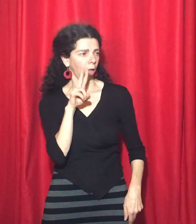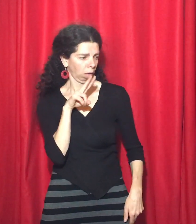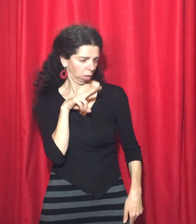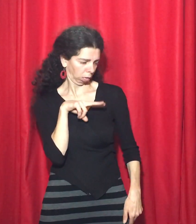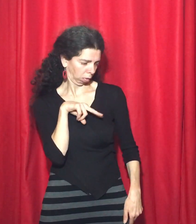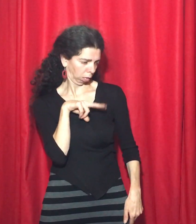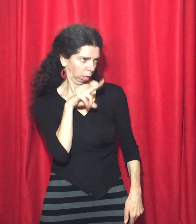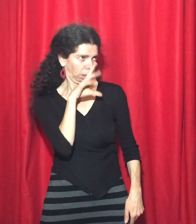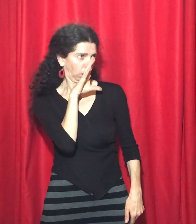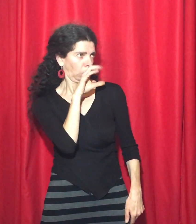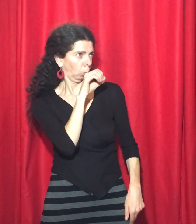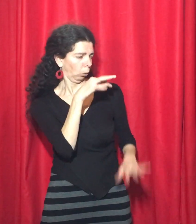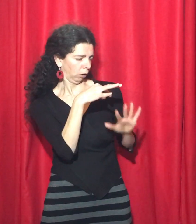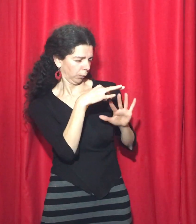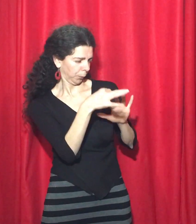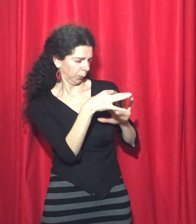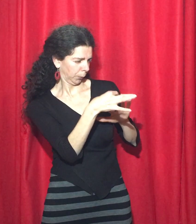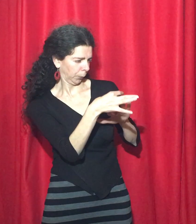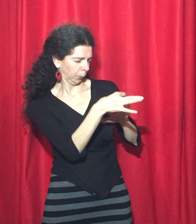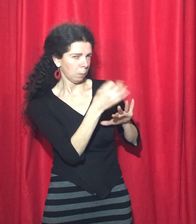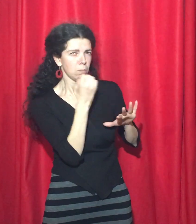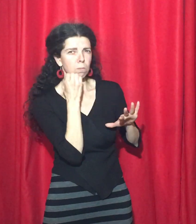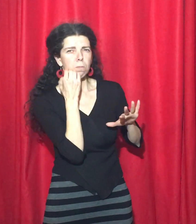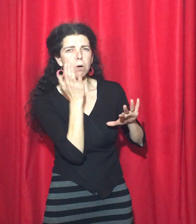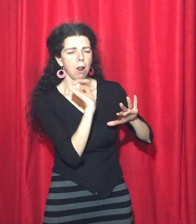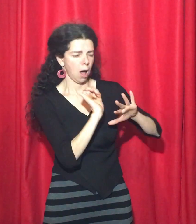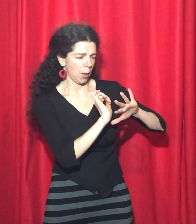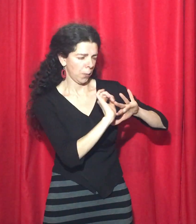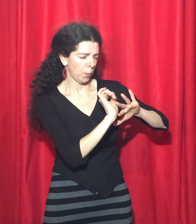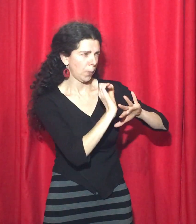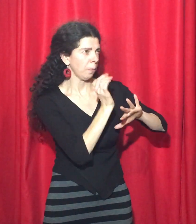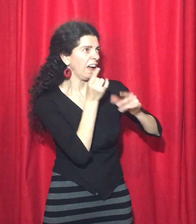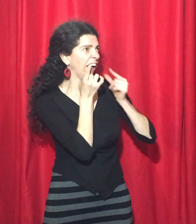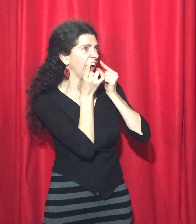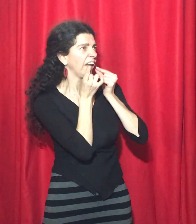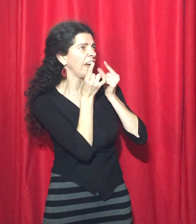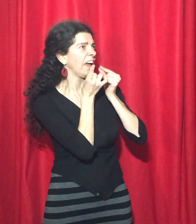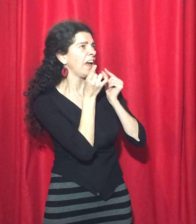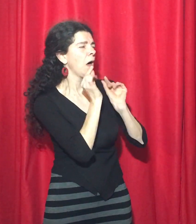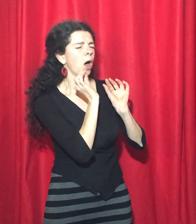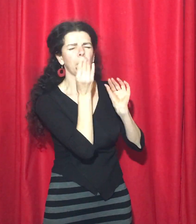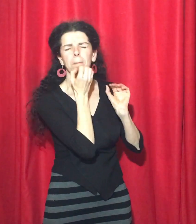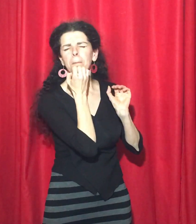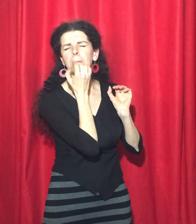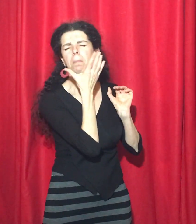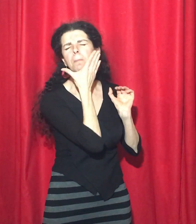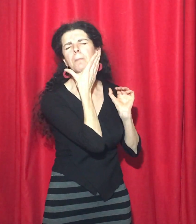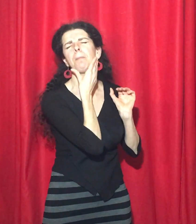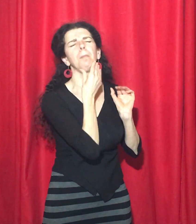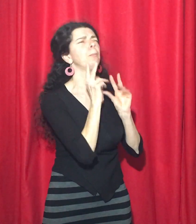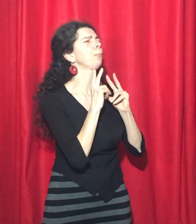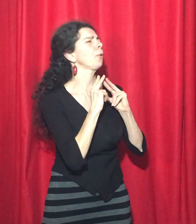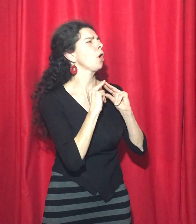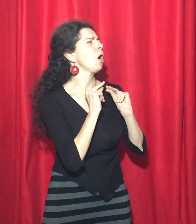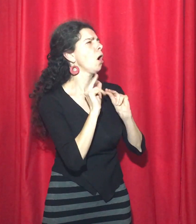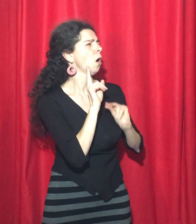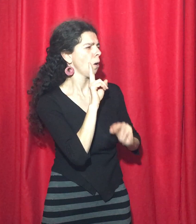Jules observa le monstre. Ses ongles et ses dents étaient d'une blancheur éclatante. Sa